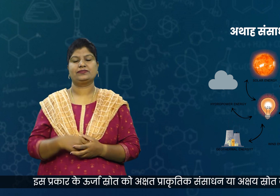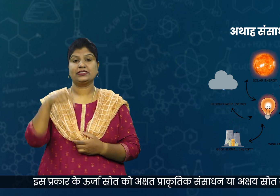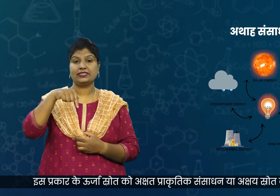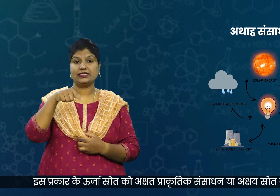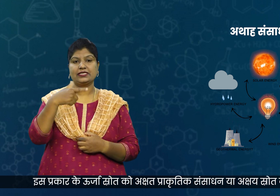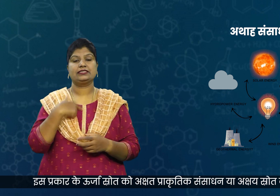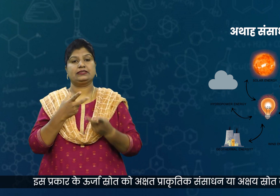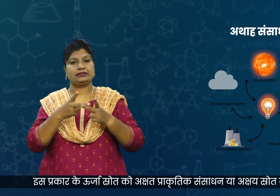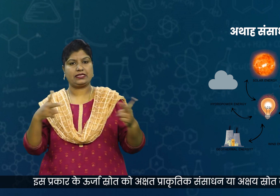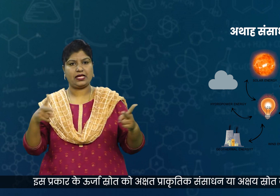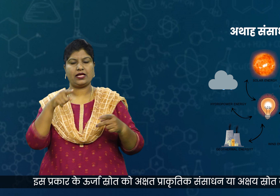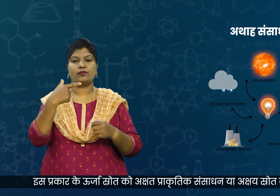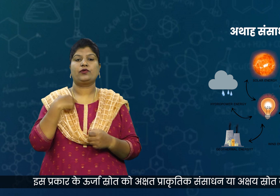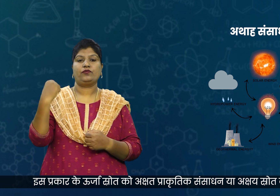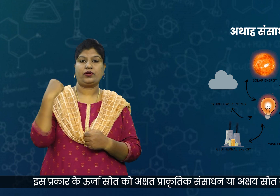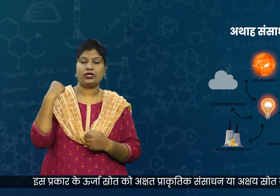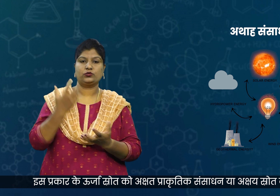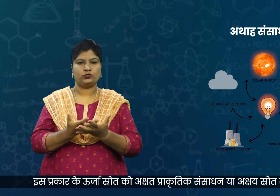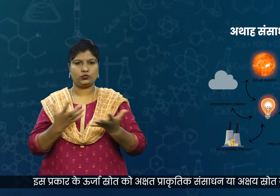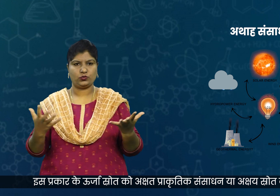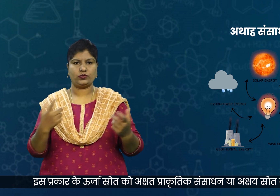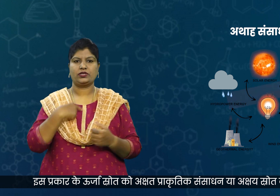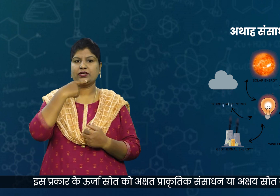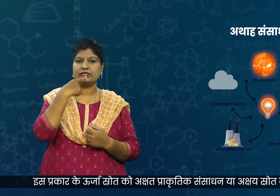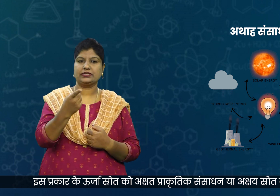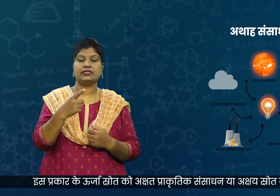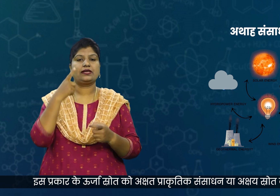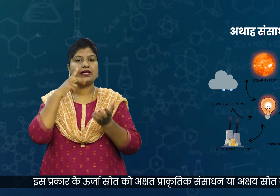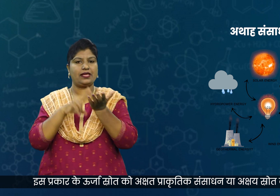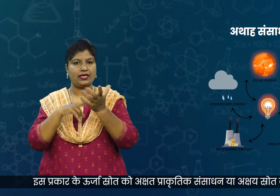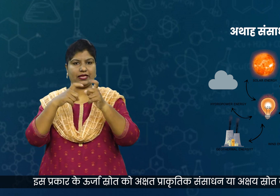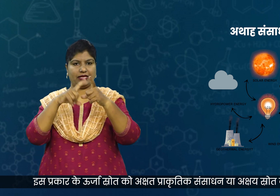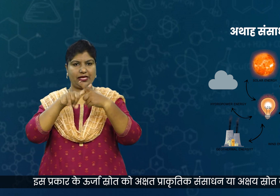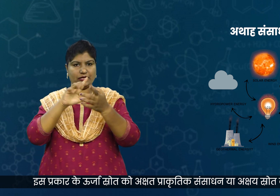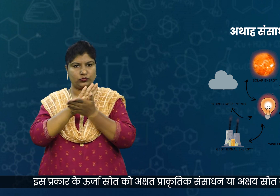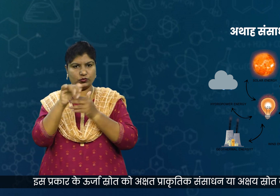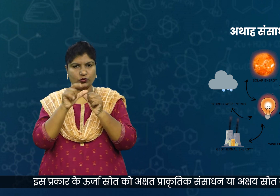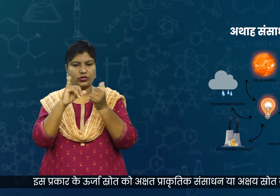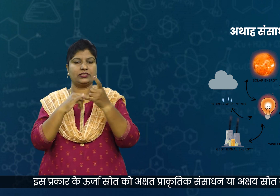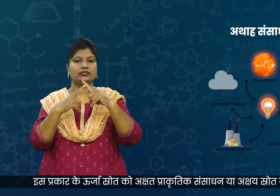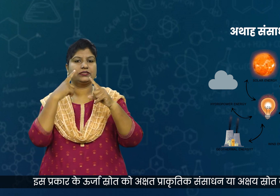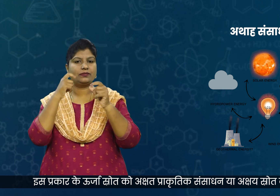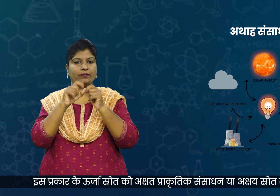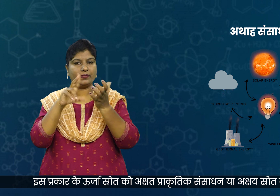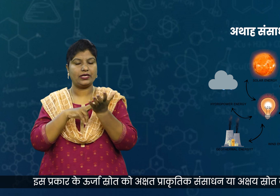इस प्रकार के ऊर्जा स्रोत को अक्षत प्राकृतिक संसाधन या अक्षय स्रोत कहा जाता है।